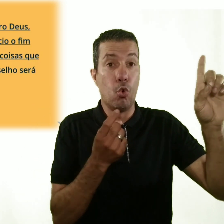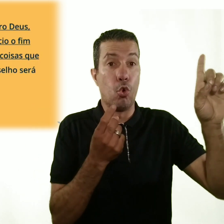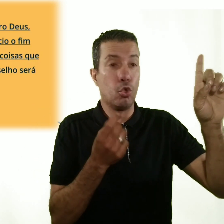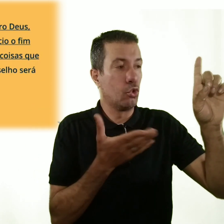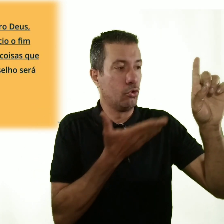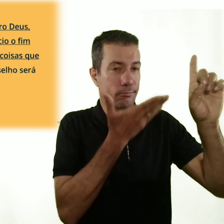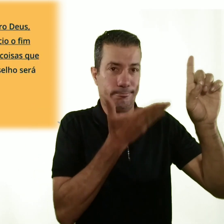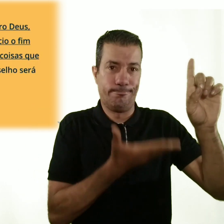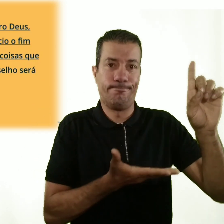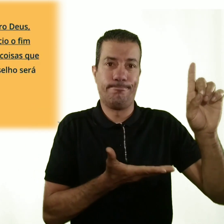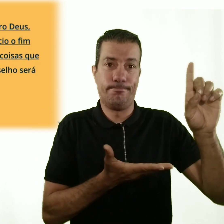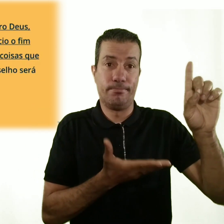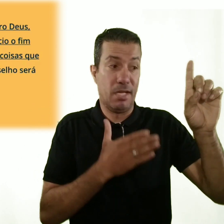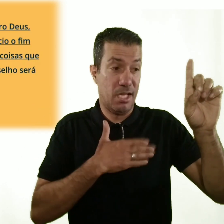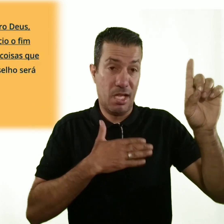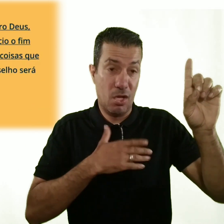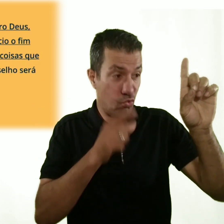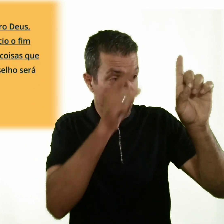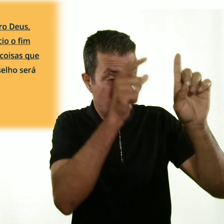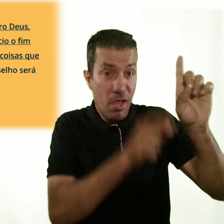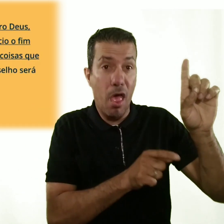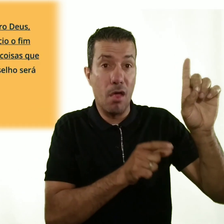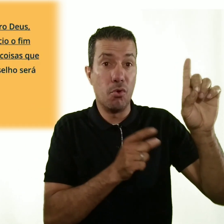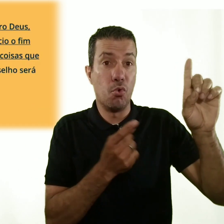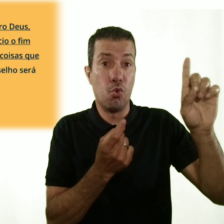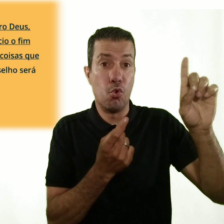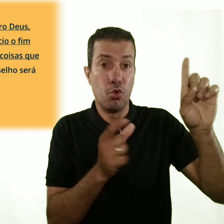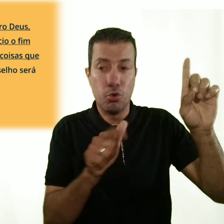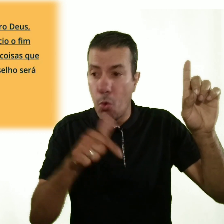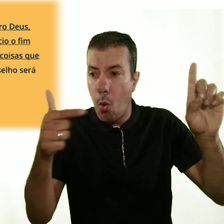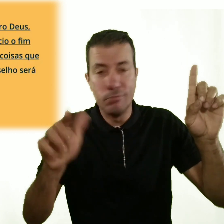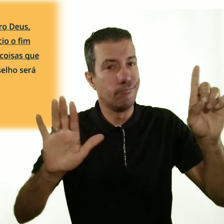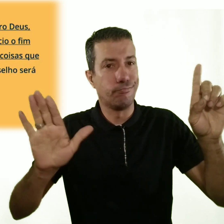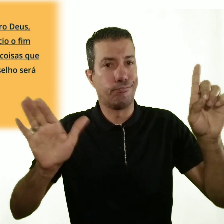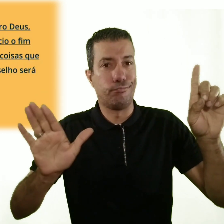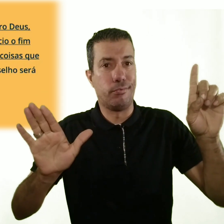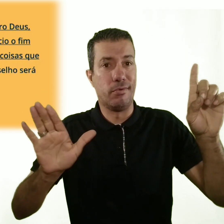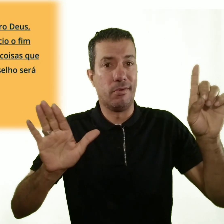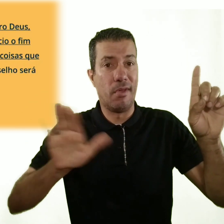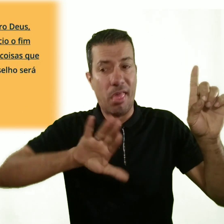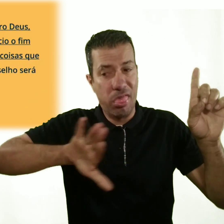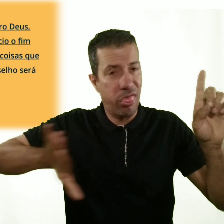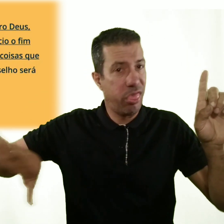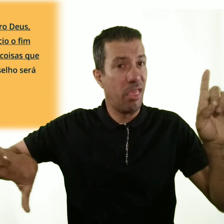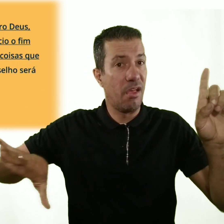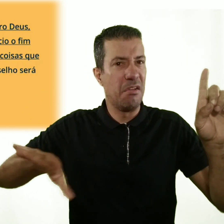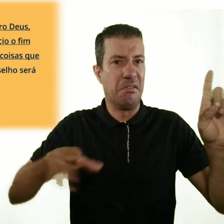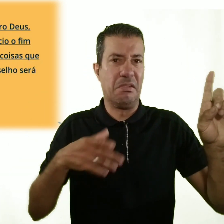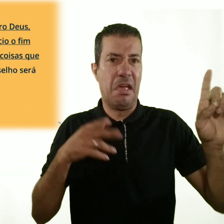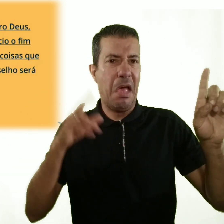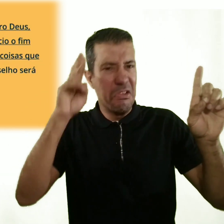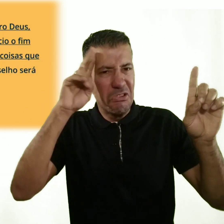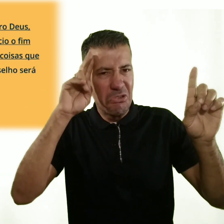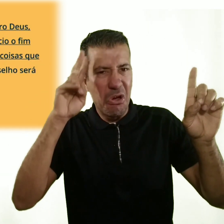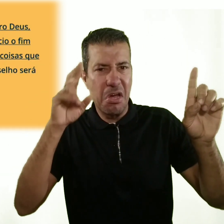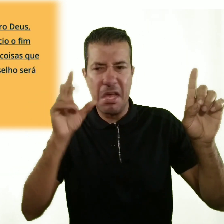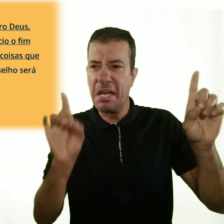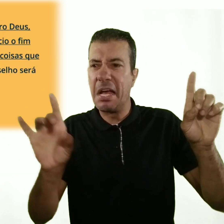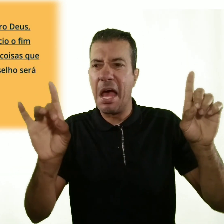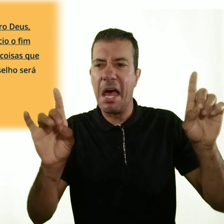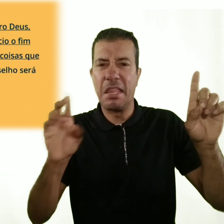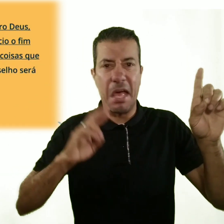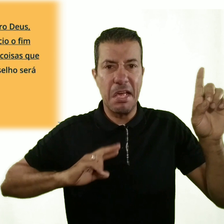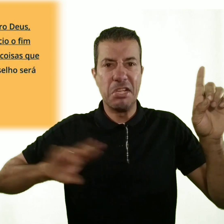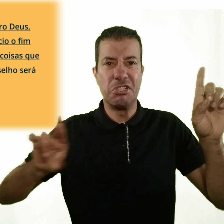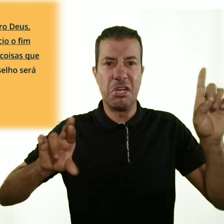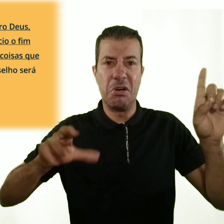assim, eu sou Deus, não há outro, portanto não me venham com essa história de que cada religião tem um Deus que ditou